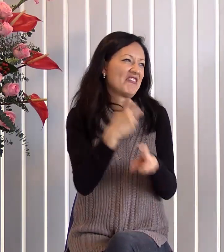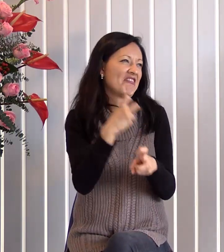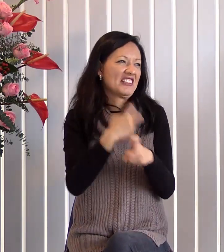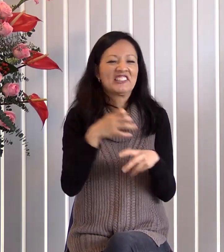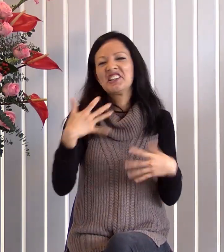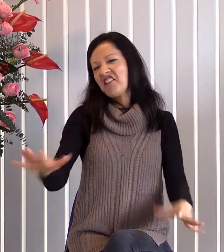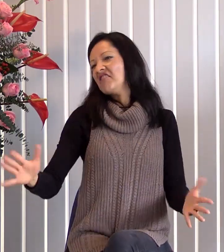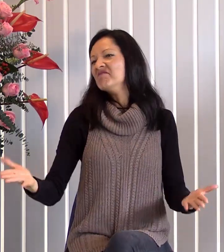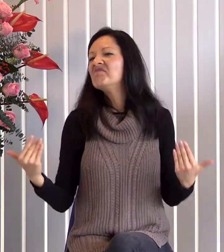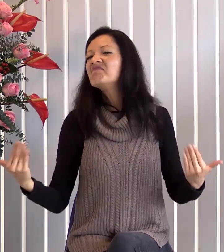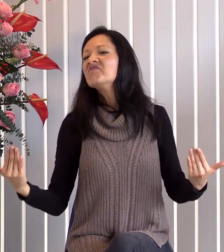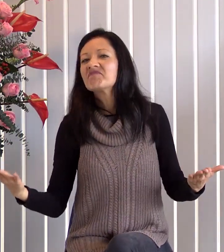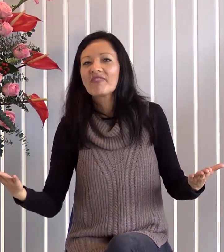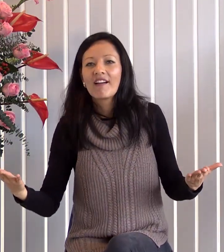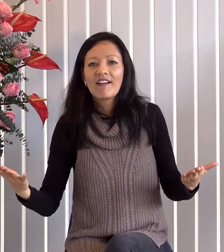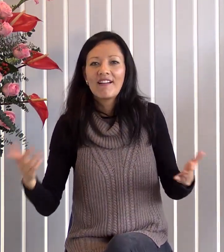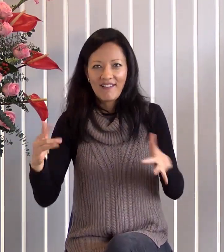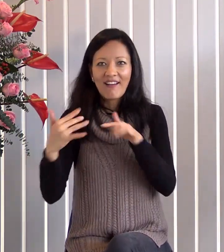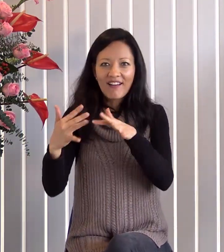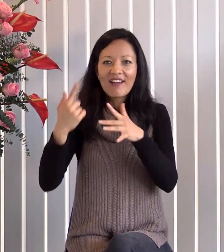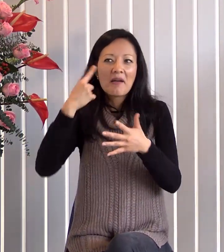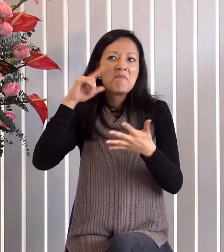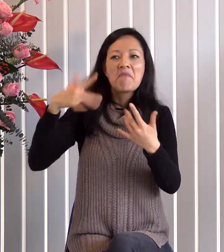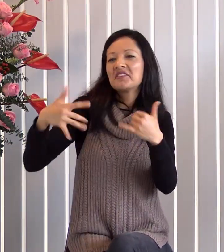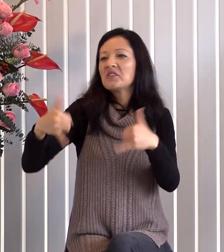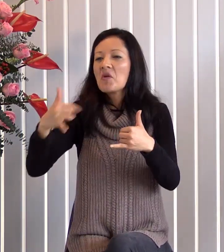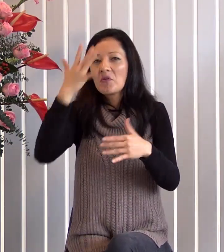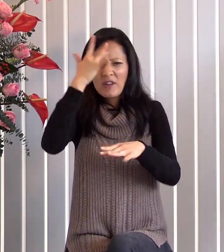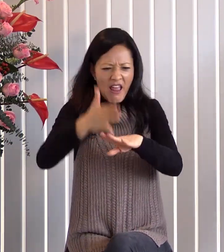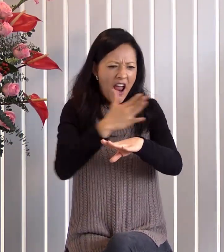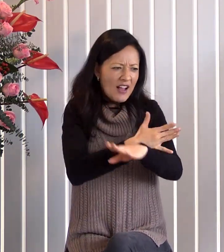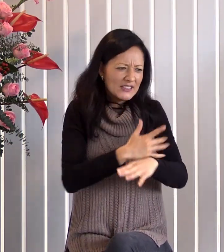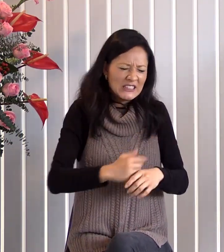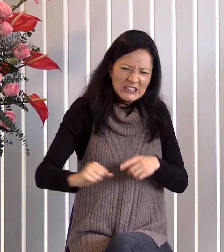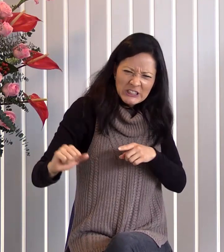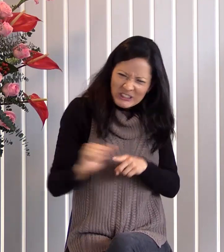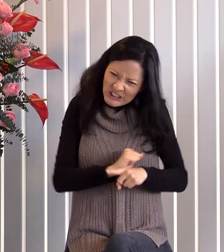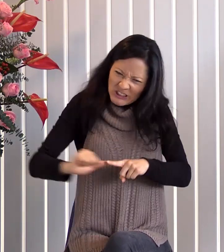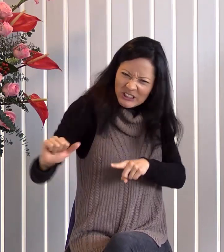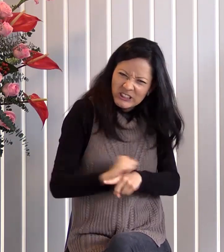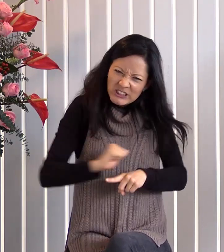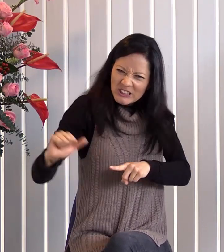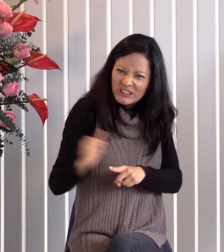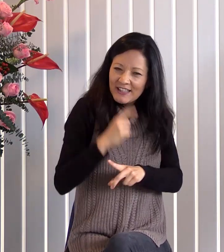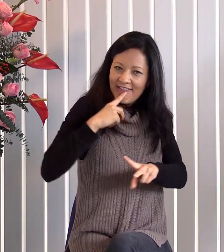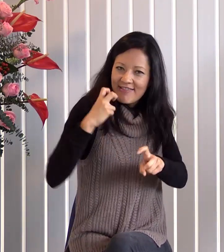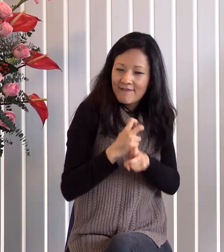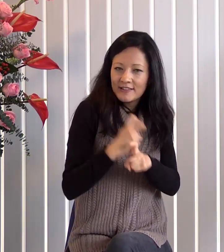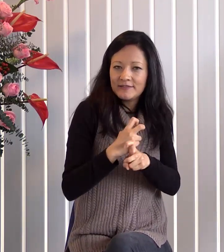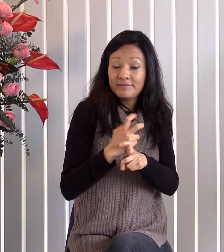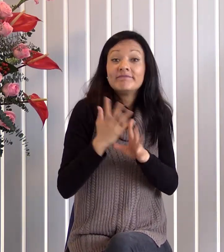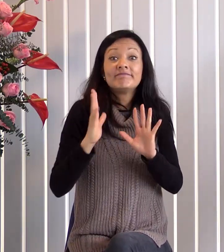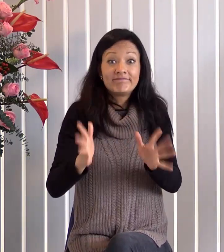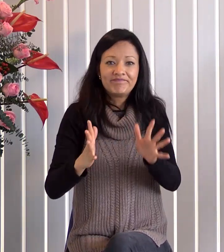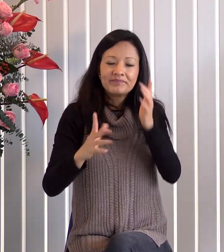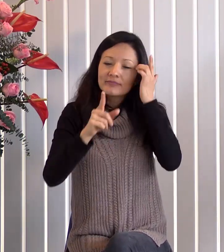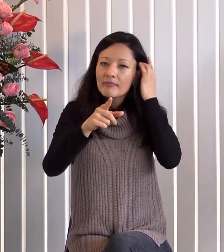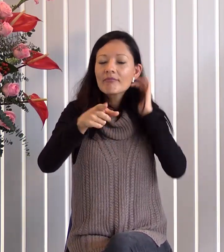entrenamiento sea tan duro que la guerra sea un juego, hermano. ¿Y usted sabe que eso significa la